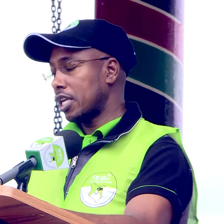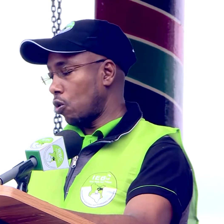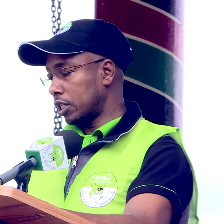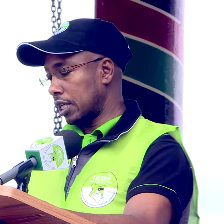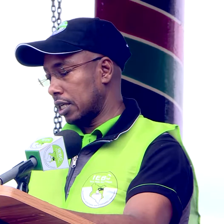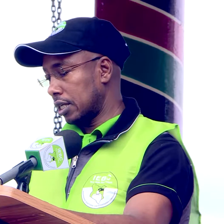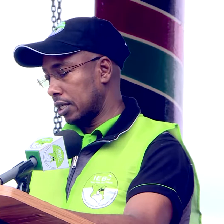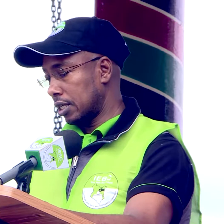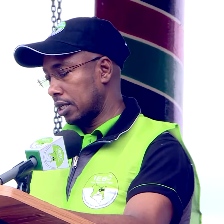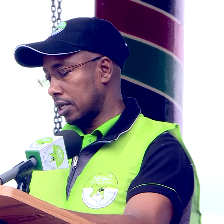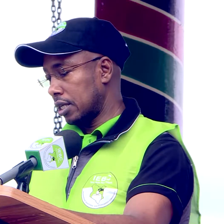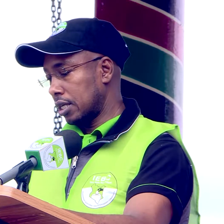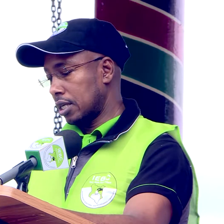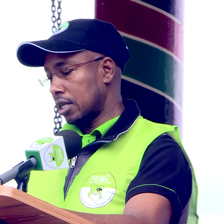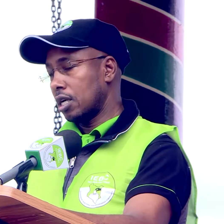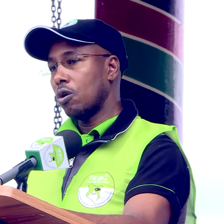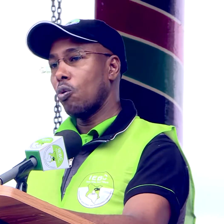kuwatakia Wakenya wote